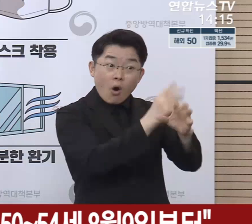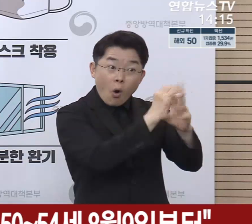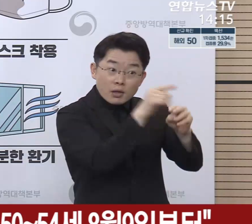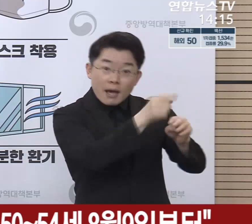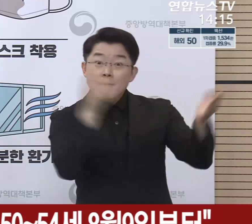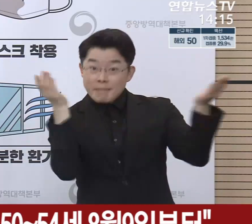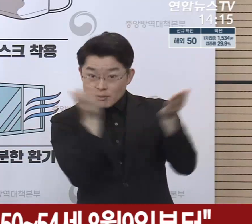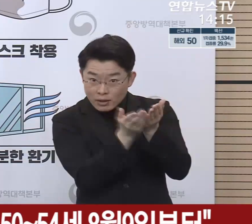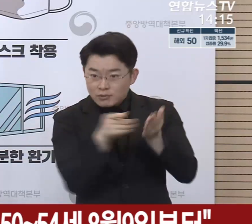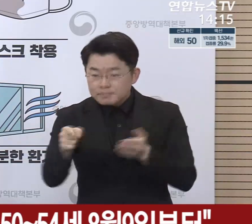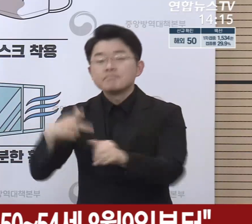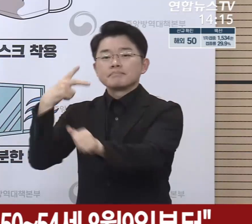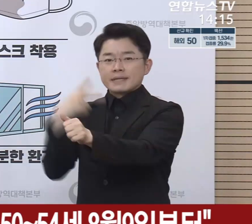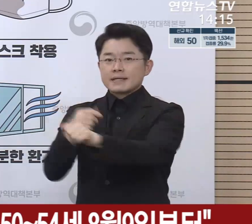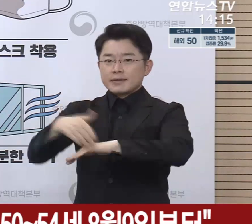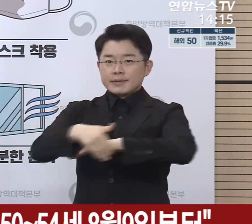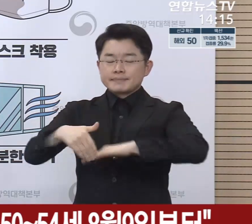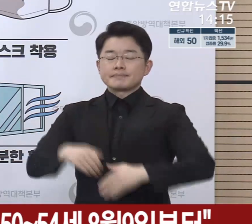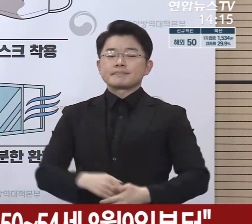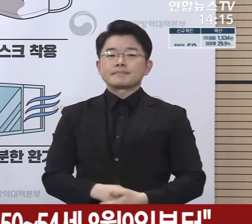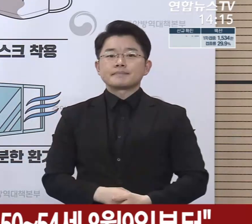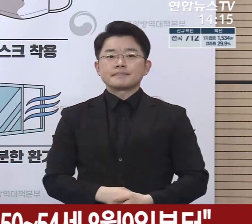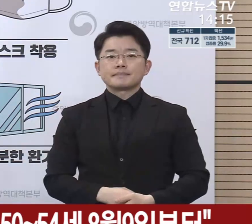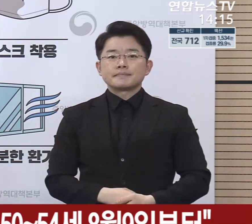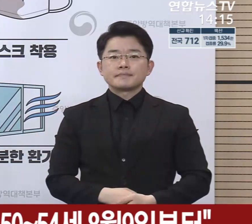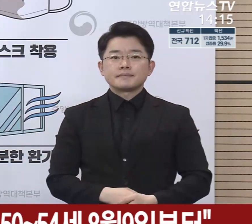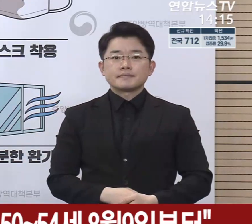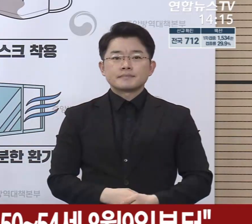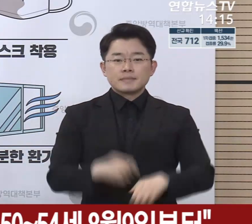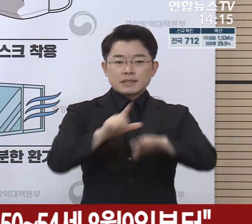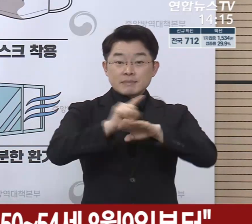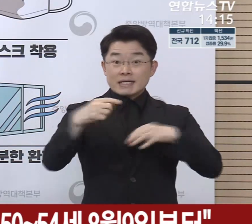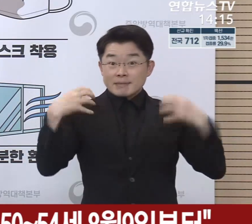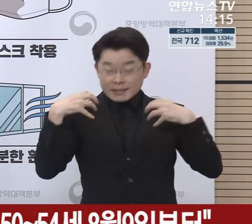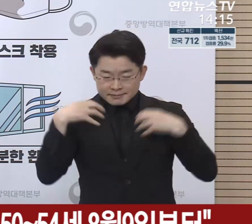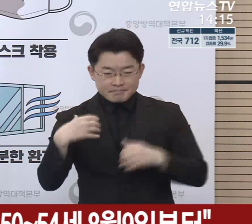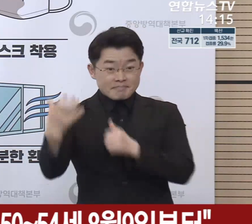접종을 시작할 계획입니다. 다음은 지자체